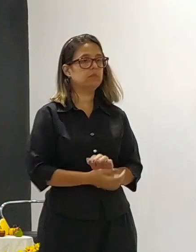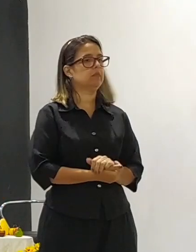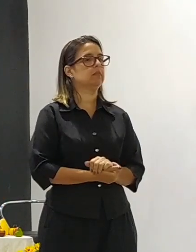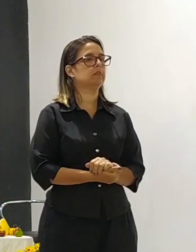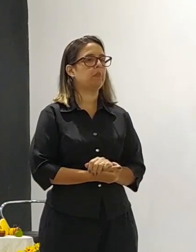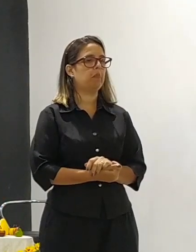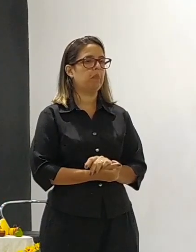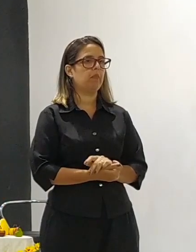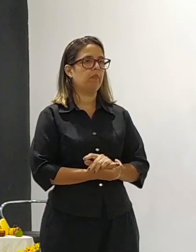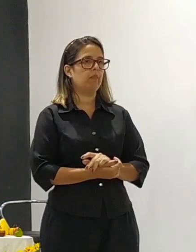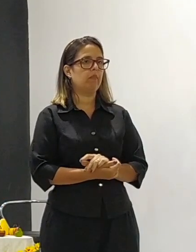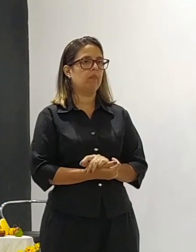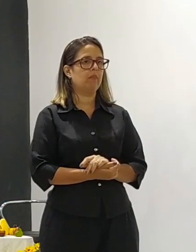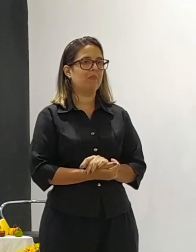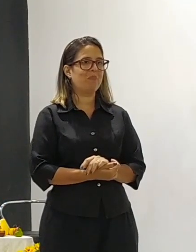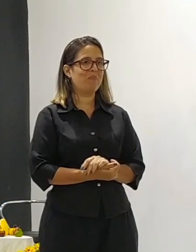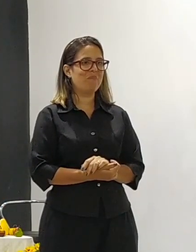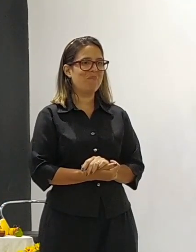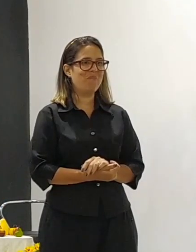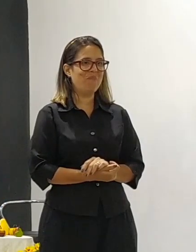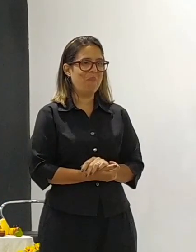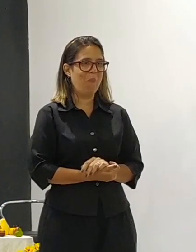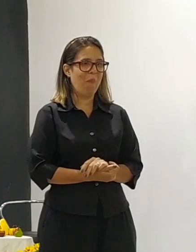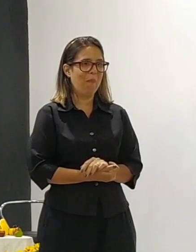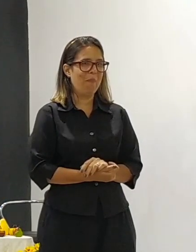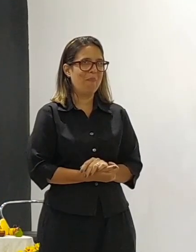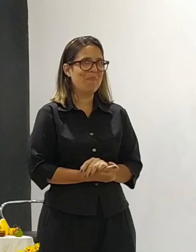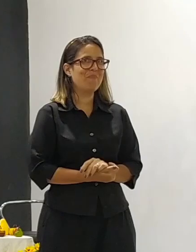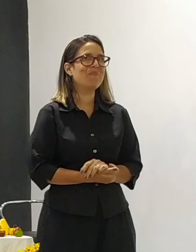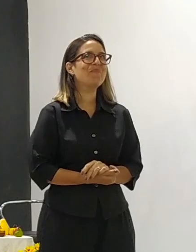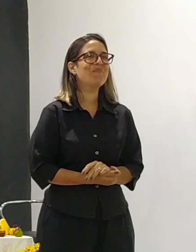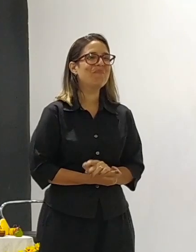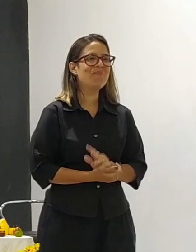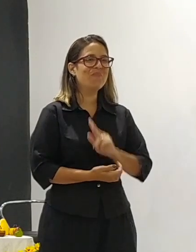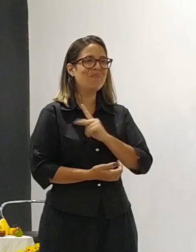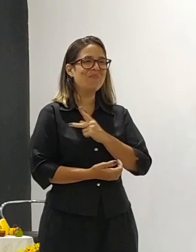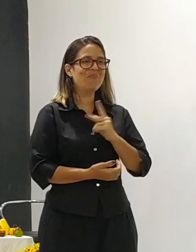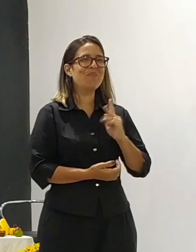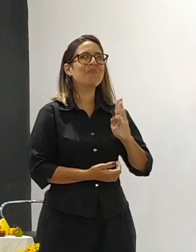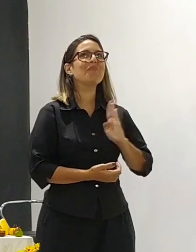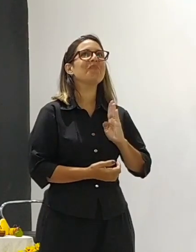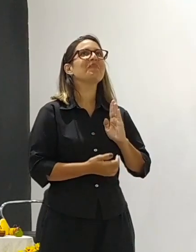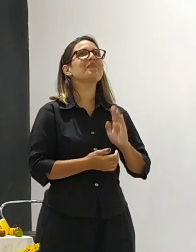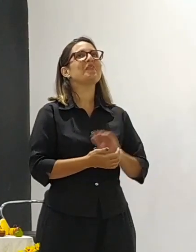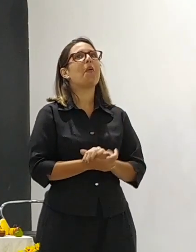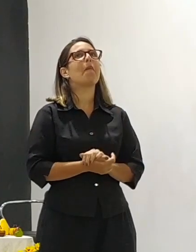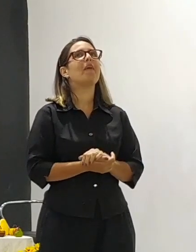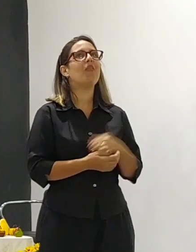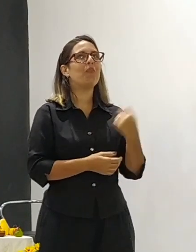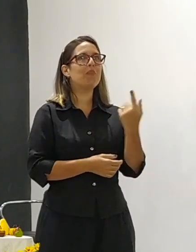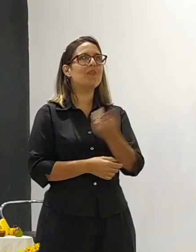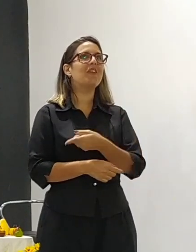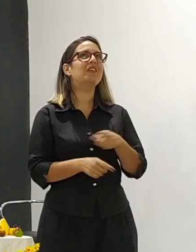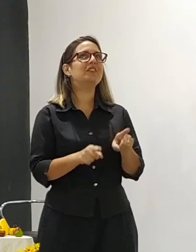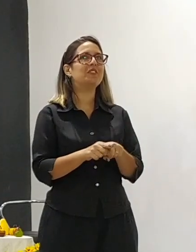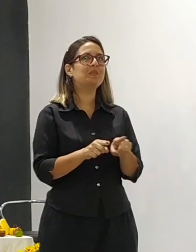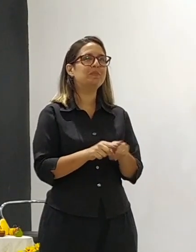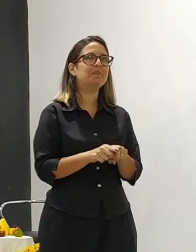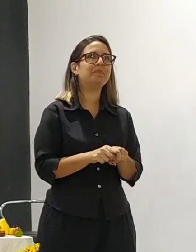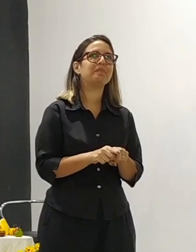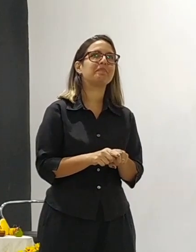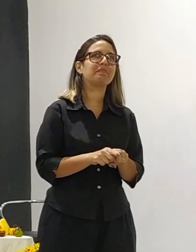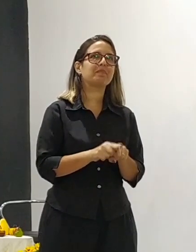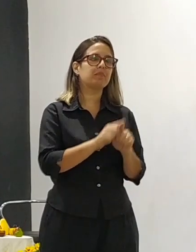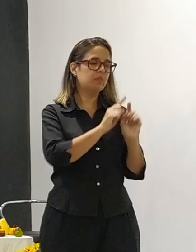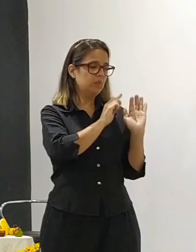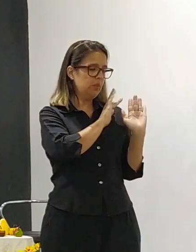Portanto, nós também, pois, que estamos rodeados tão